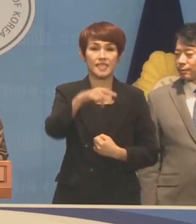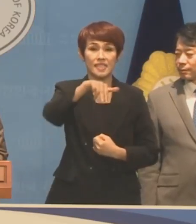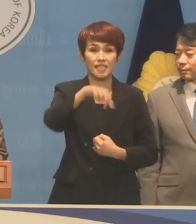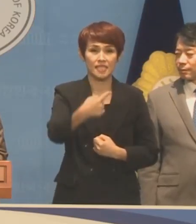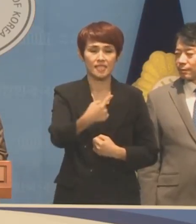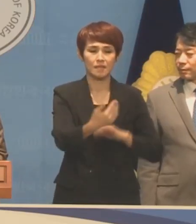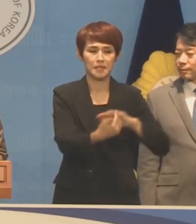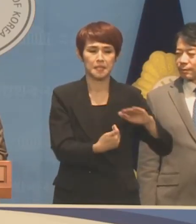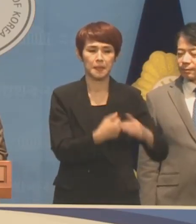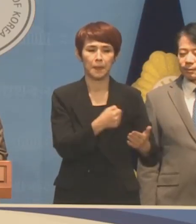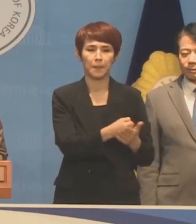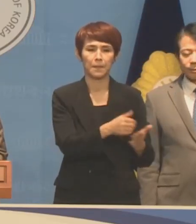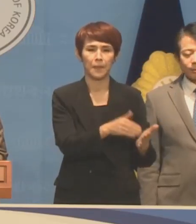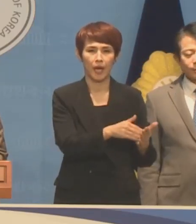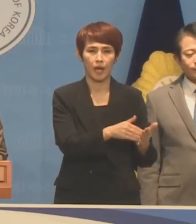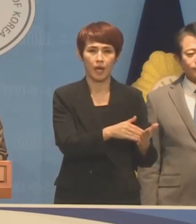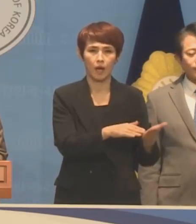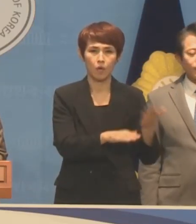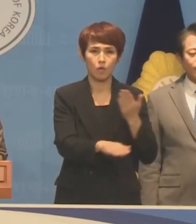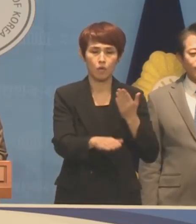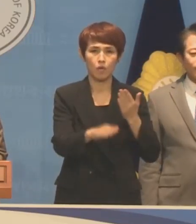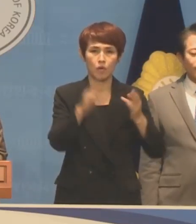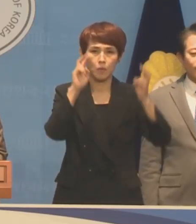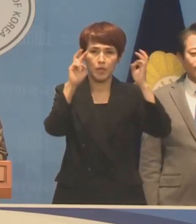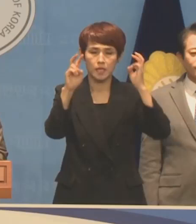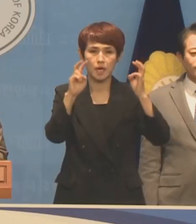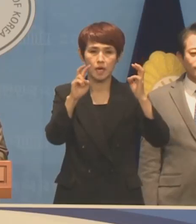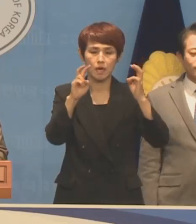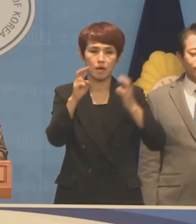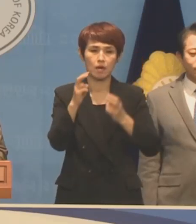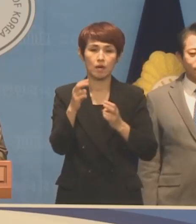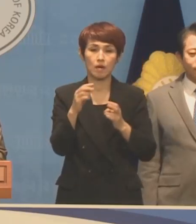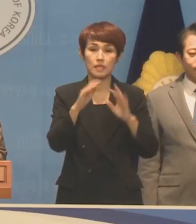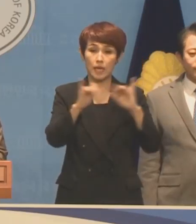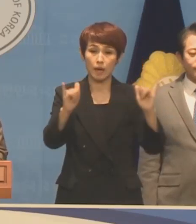대상자로 선정하면서 고용승계를 하지 않겠다고 합니다.